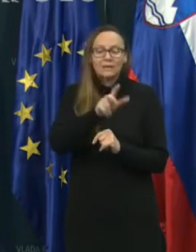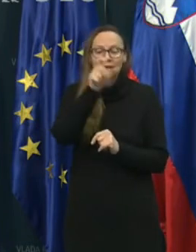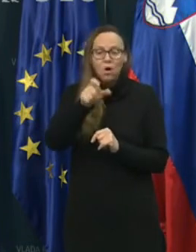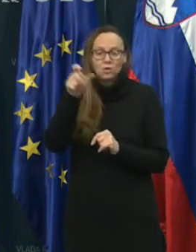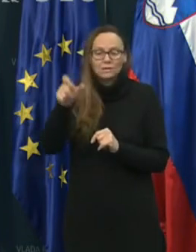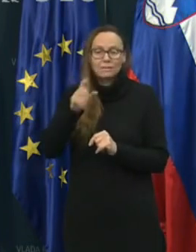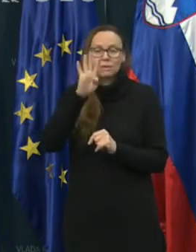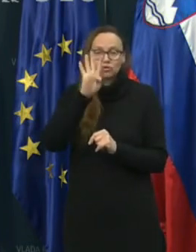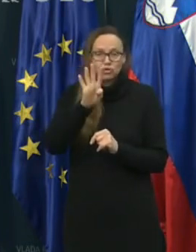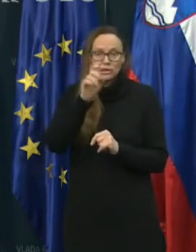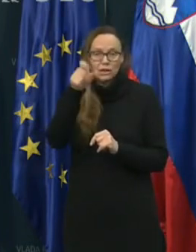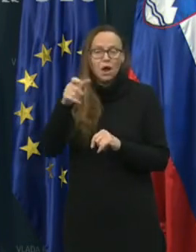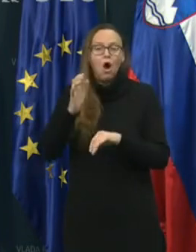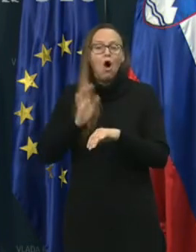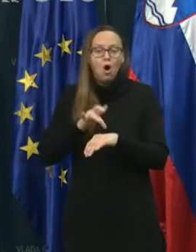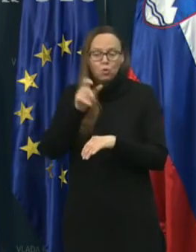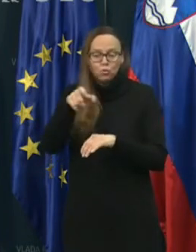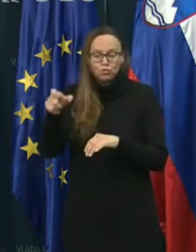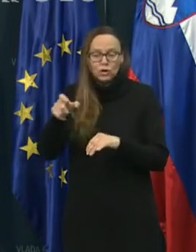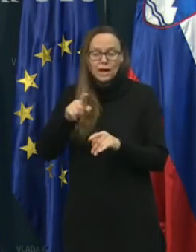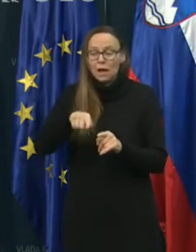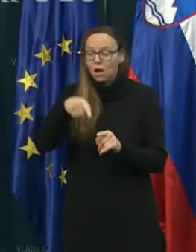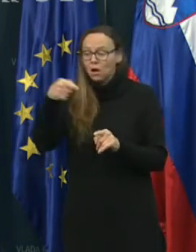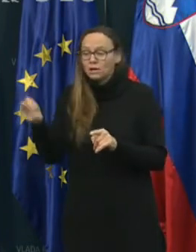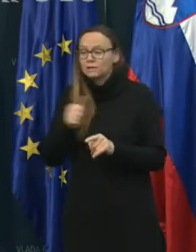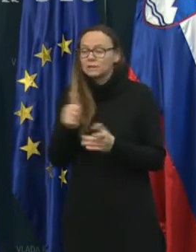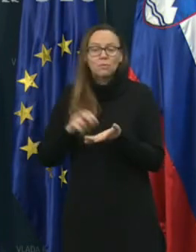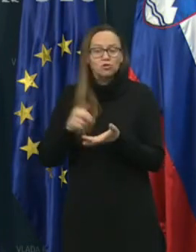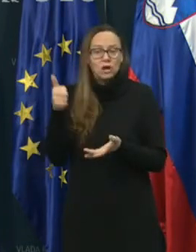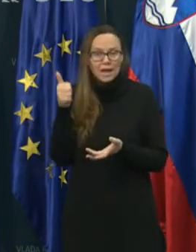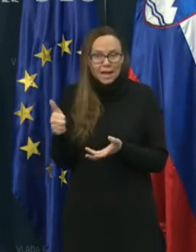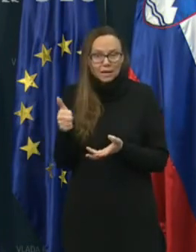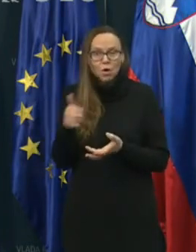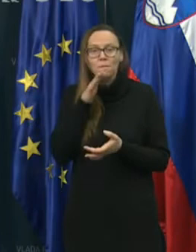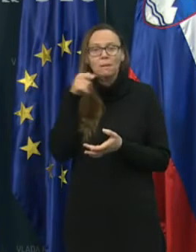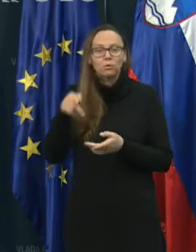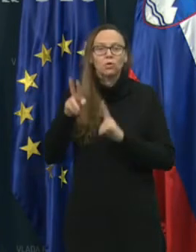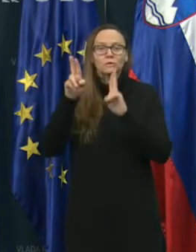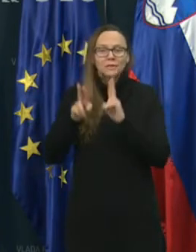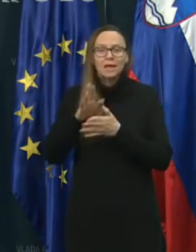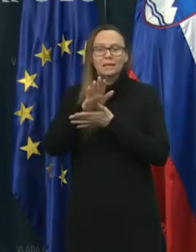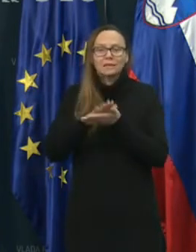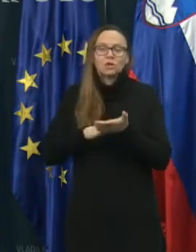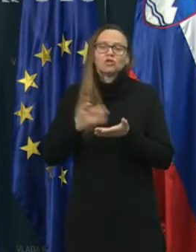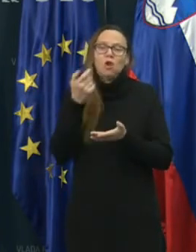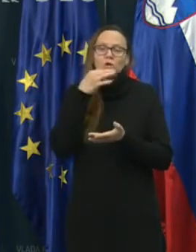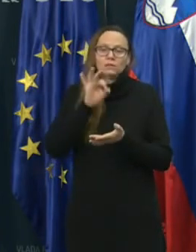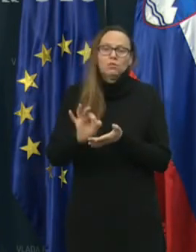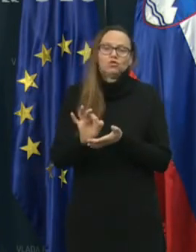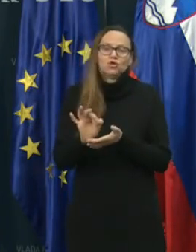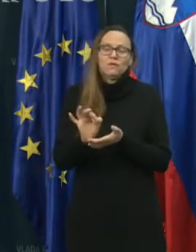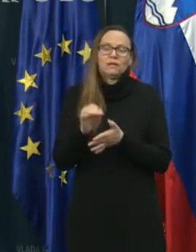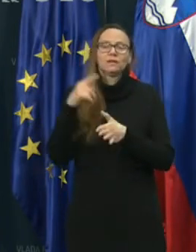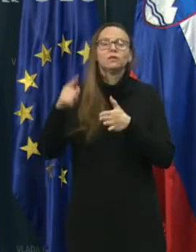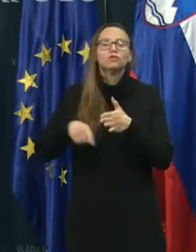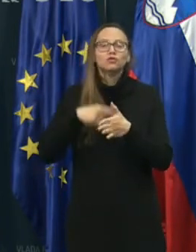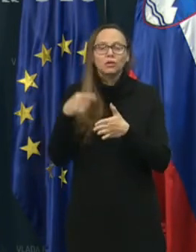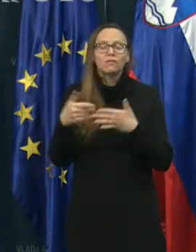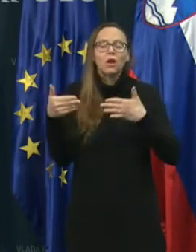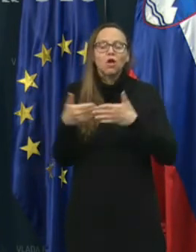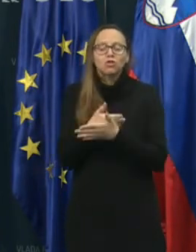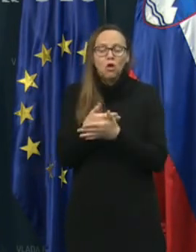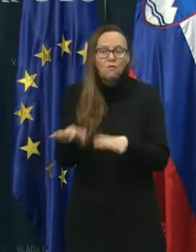4 okužene osebe okužili samo še eno, se bo to stanje začelo izboljševati, število